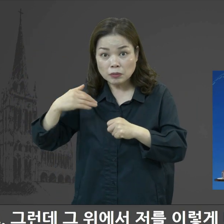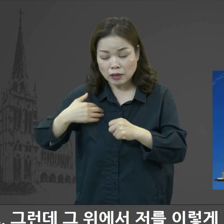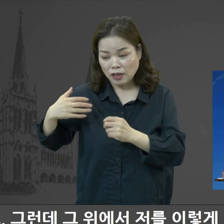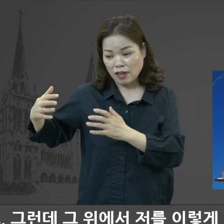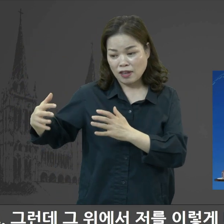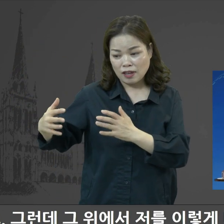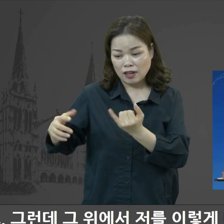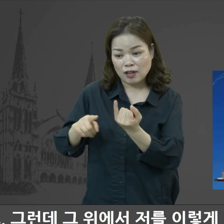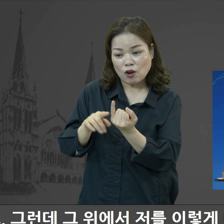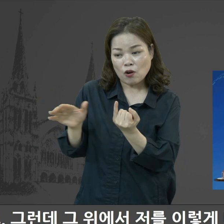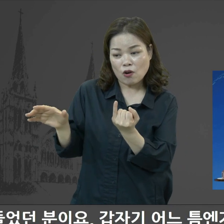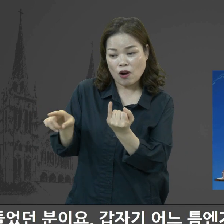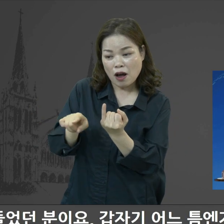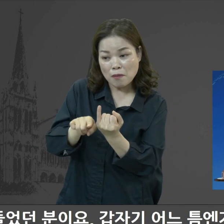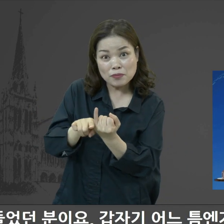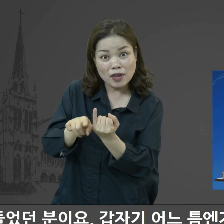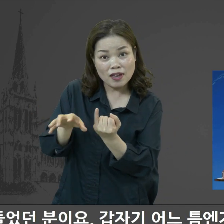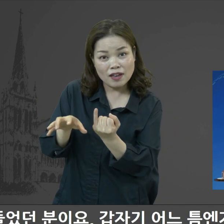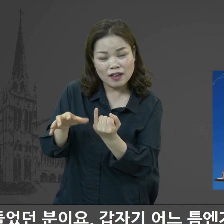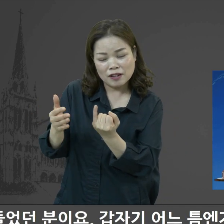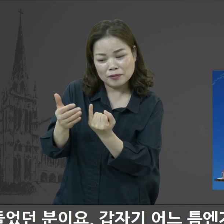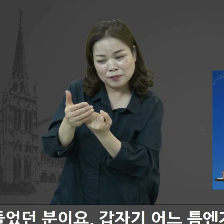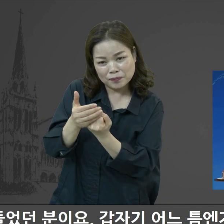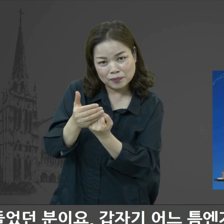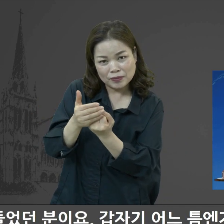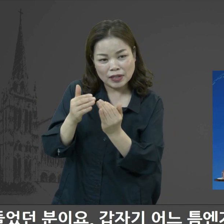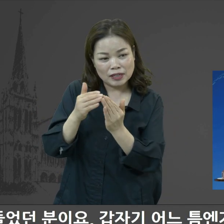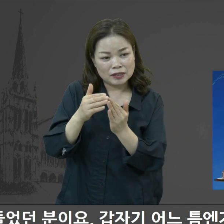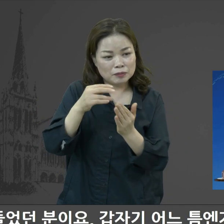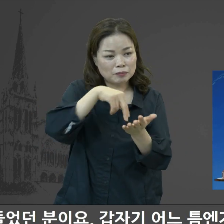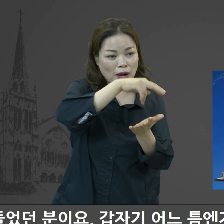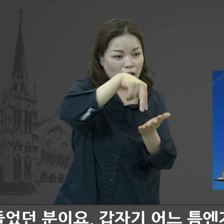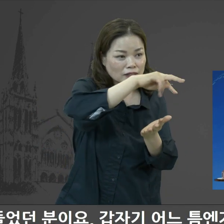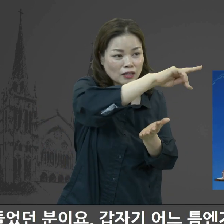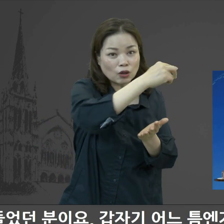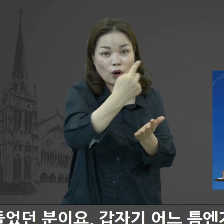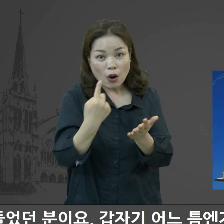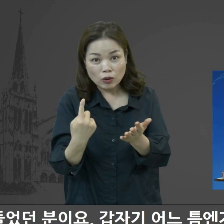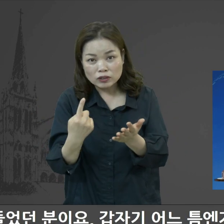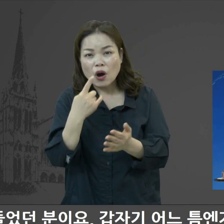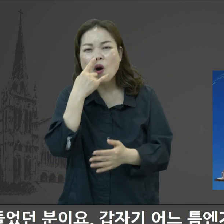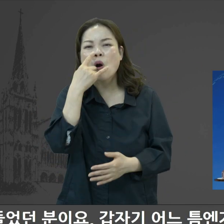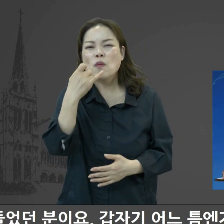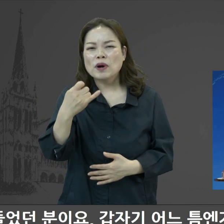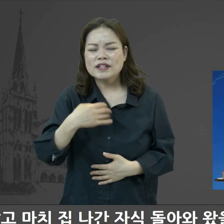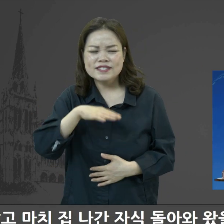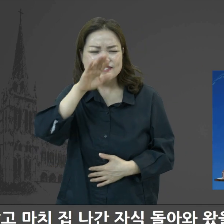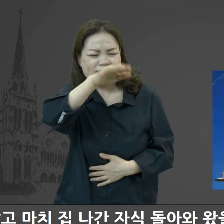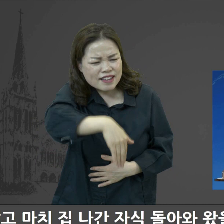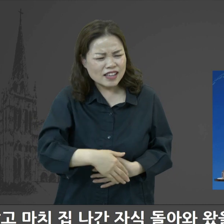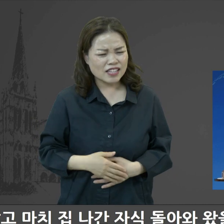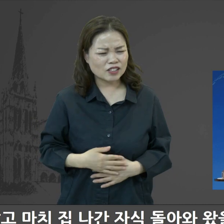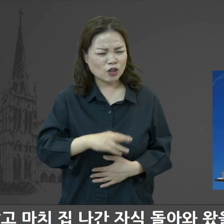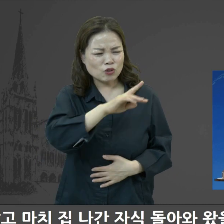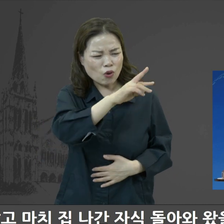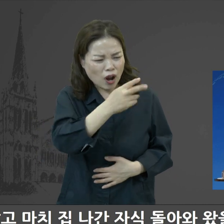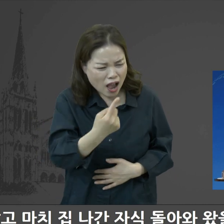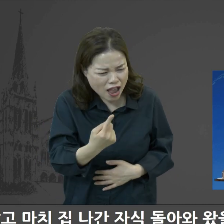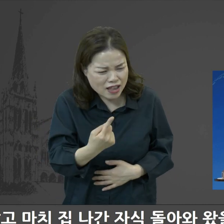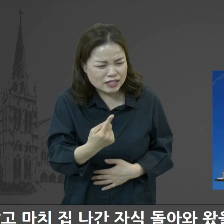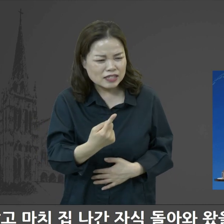옆에 와가지고요 저를 붙잡고, 마치 집 나간 자식 돌아왔을 때 엄마가 내가 이놈의 새끼야 네가 돌아오기를 내가